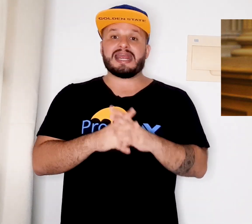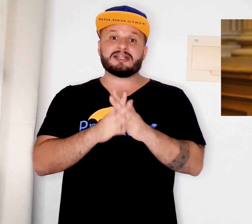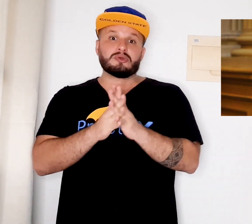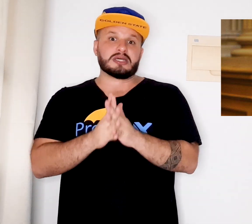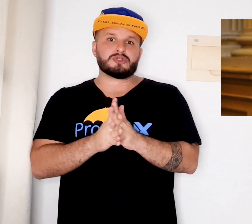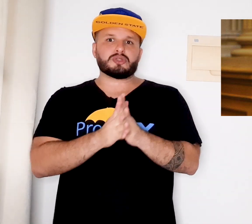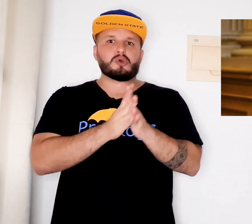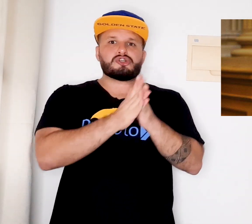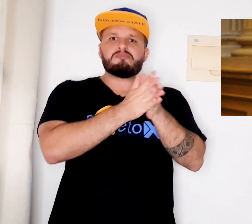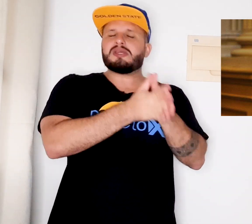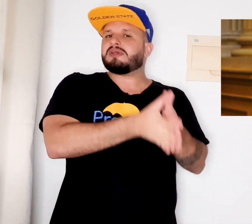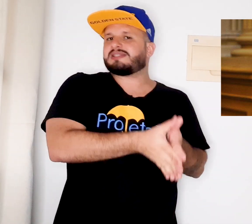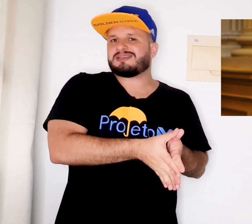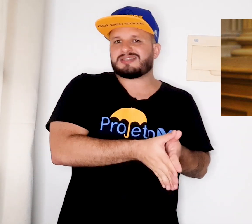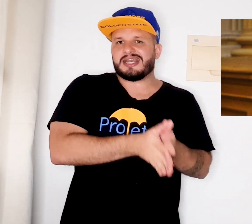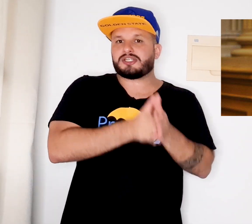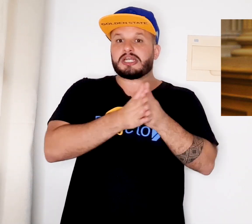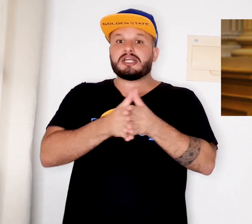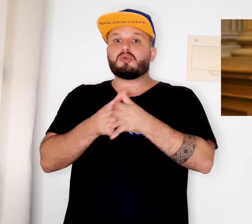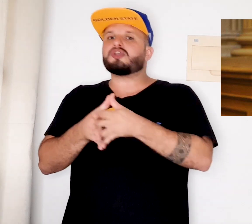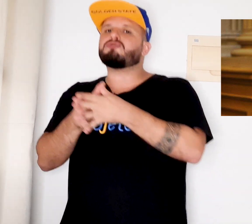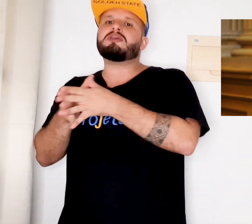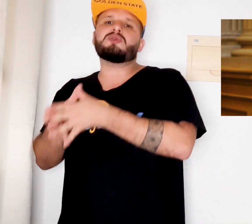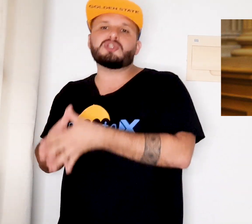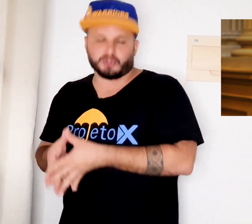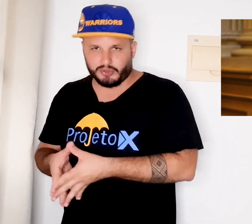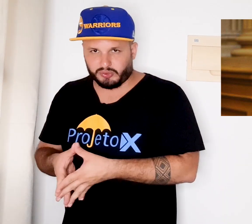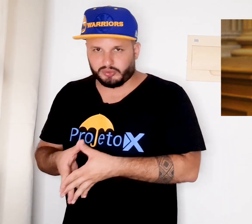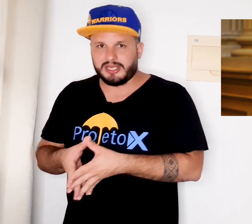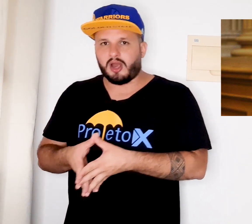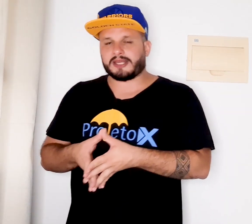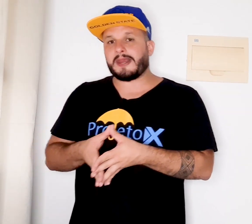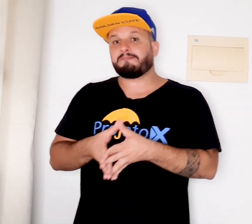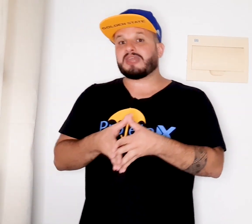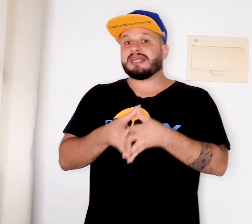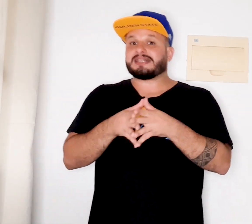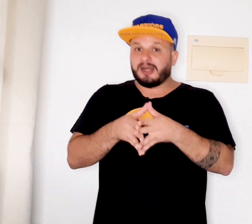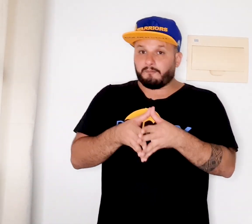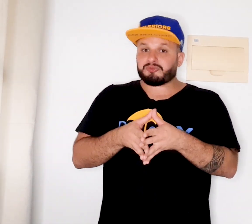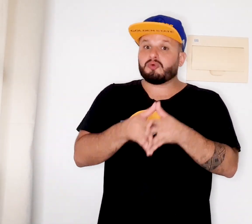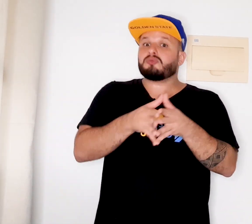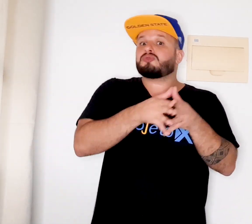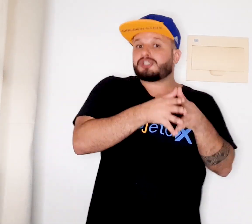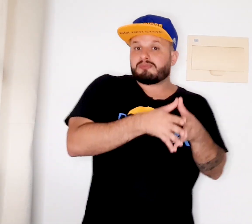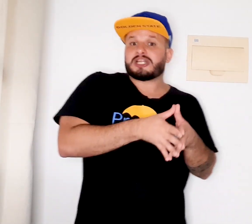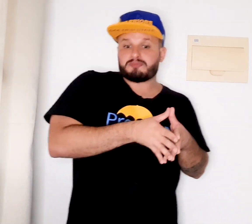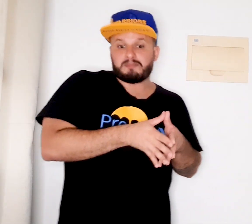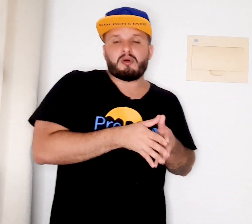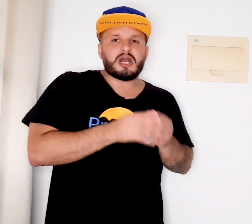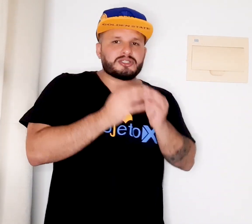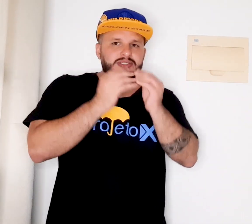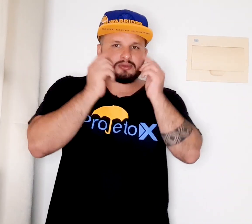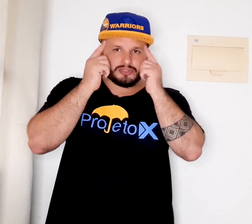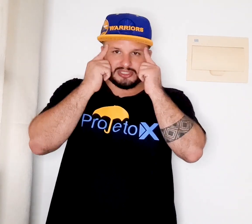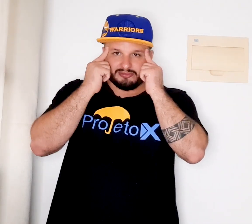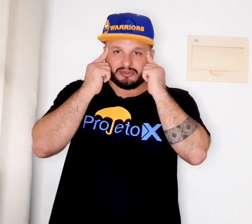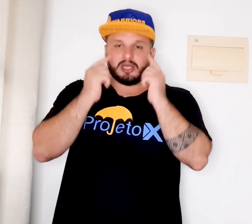entre os anos de 2016 e 2018. Ok? Então, uma das propostas, inclusive,